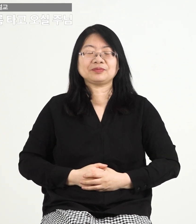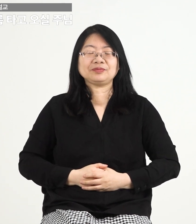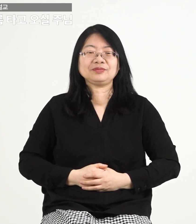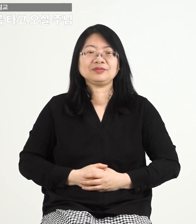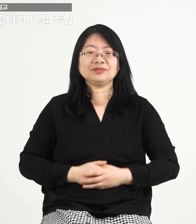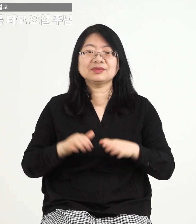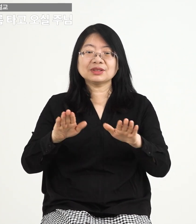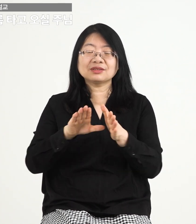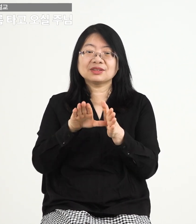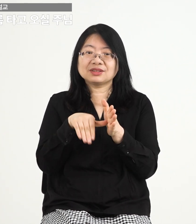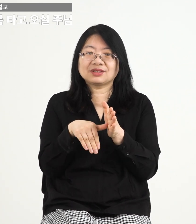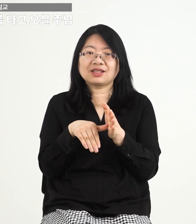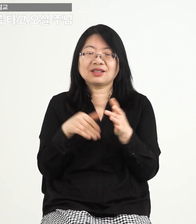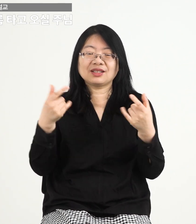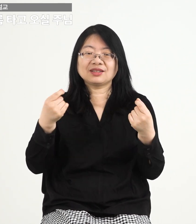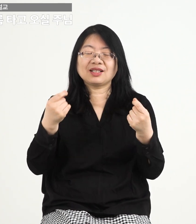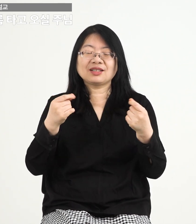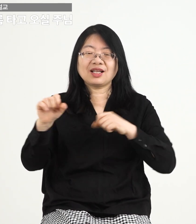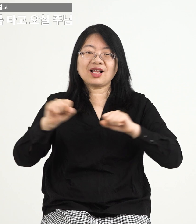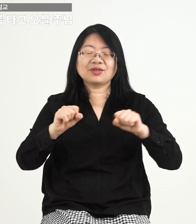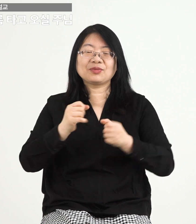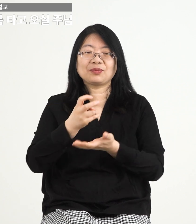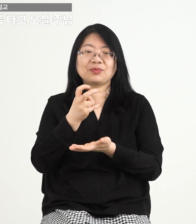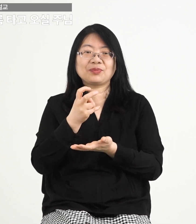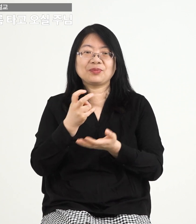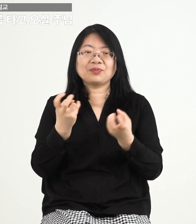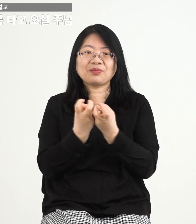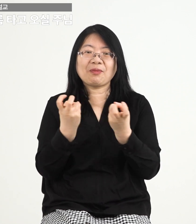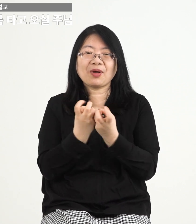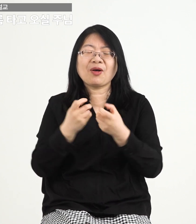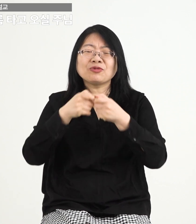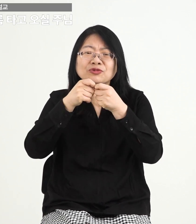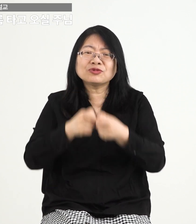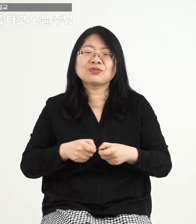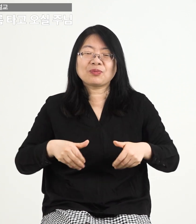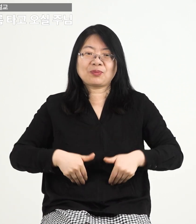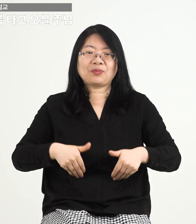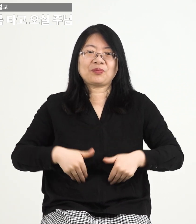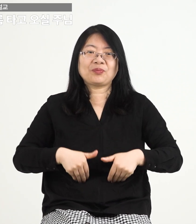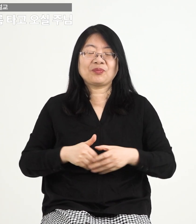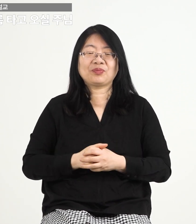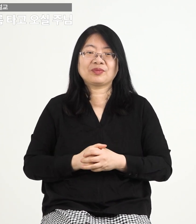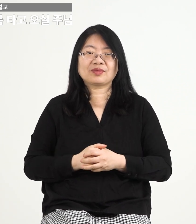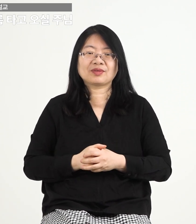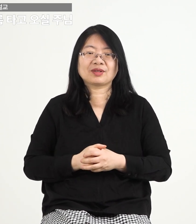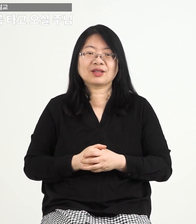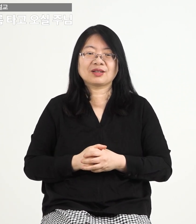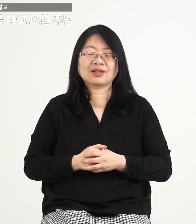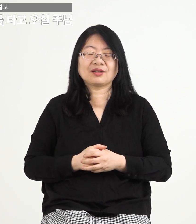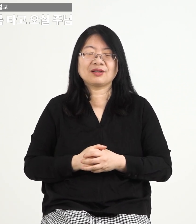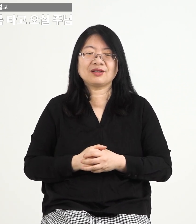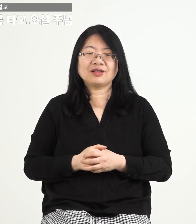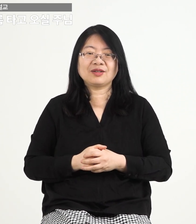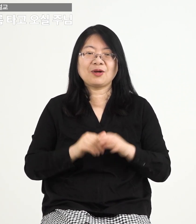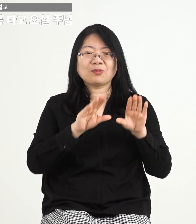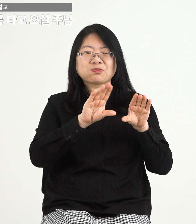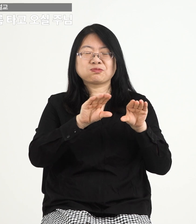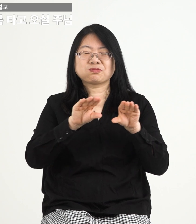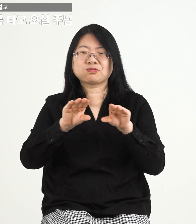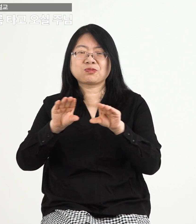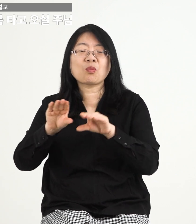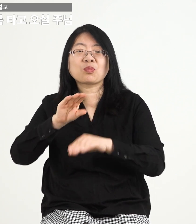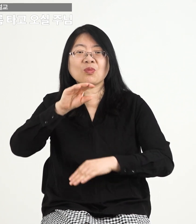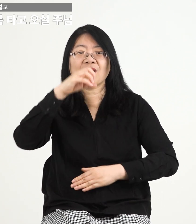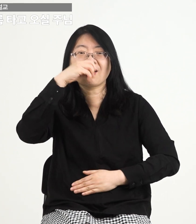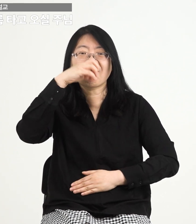요즘 이 시대는 그런 행동 강령이 구체적으로 필요해요. 아주 뭐 마일드하게 그냥